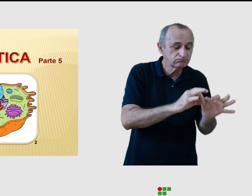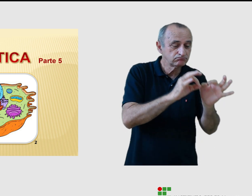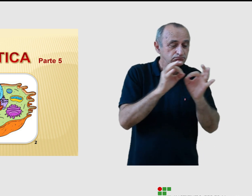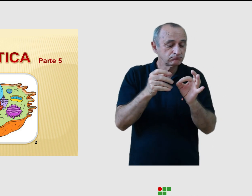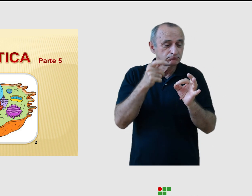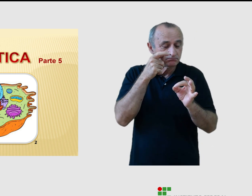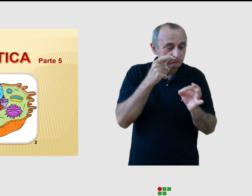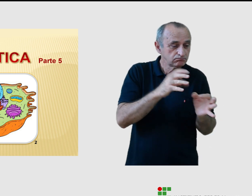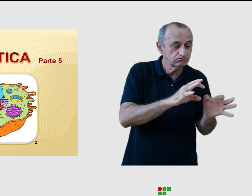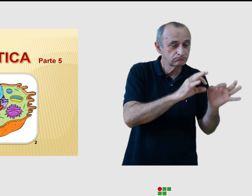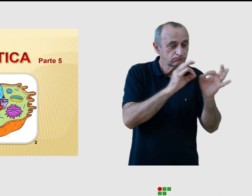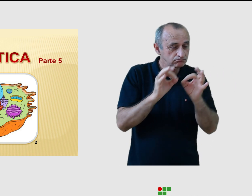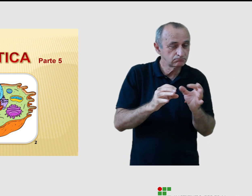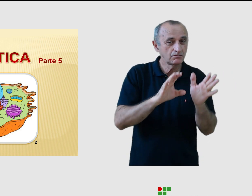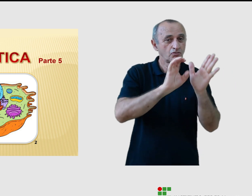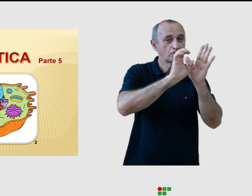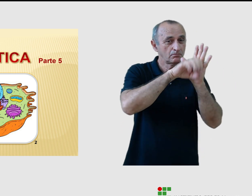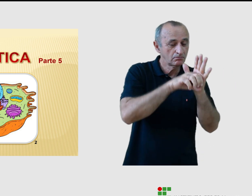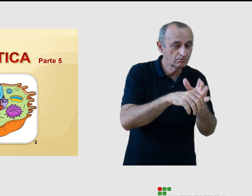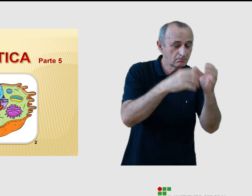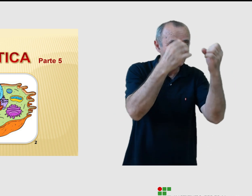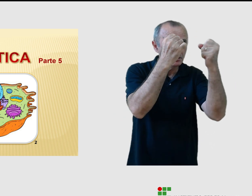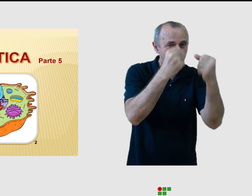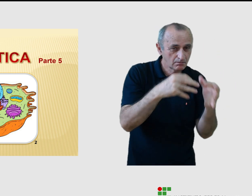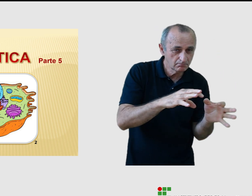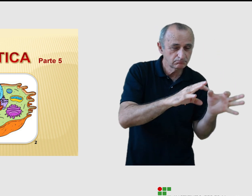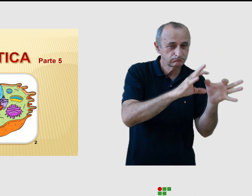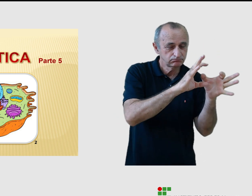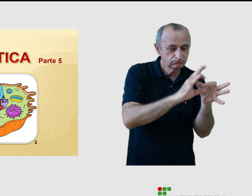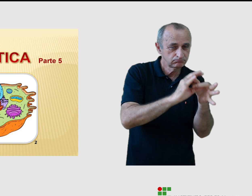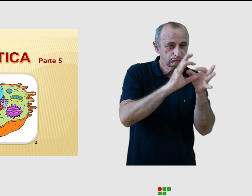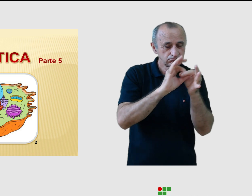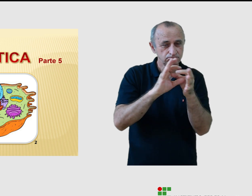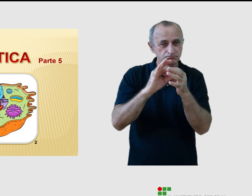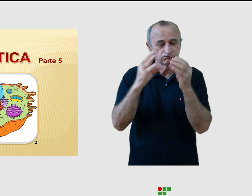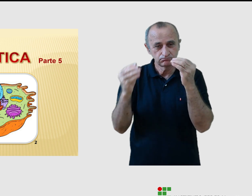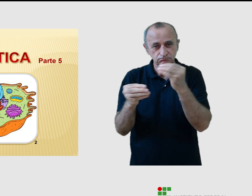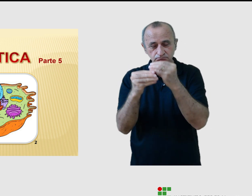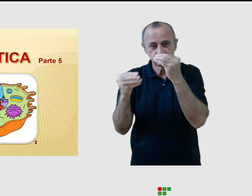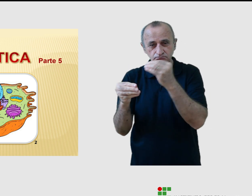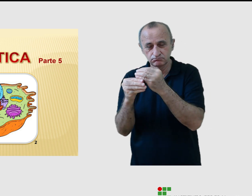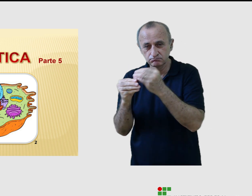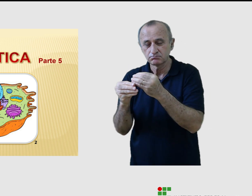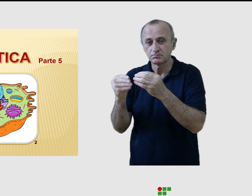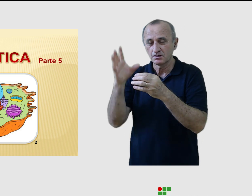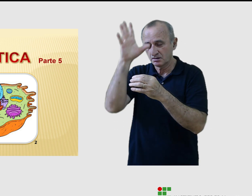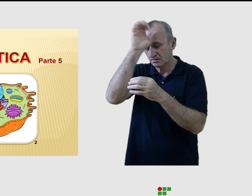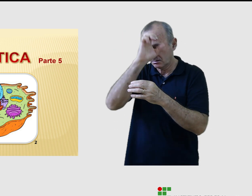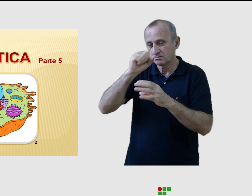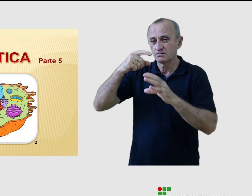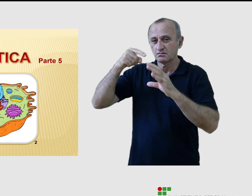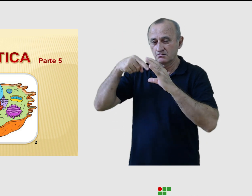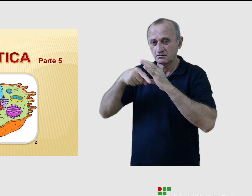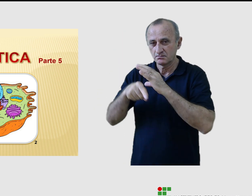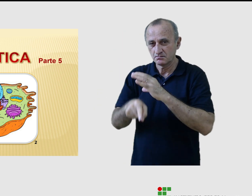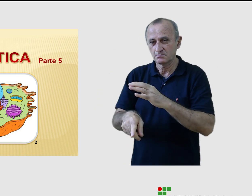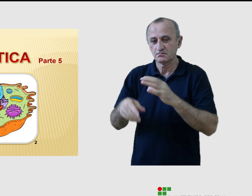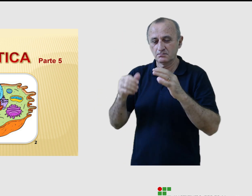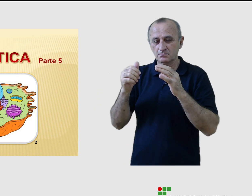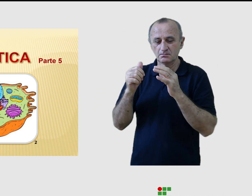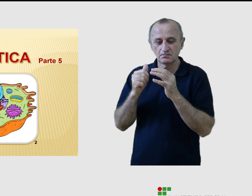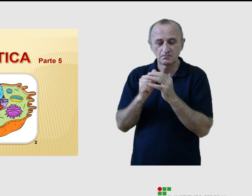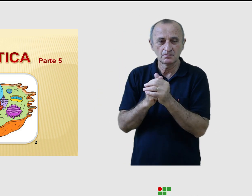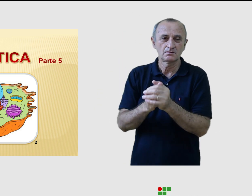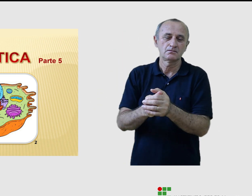você revê-los. Veja então os demais vídeos, porque ali há conceitos, explicações que se somam ao